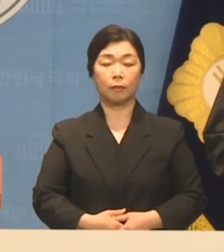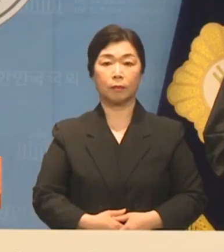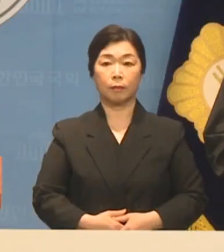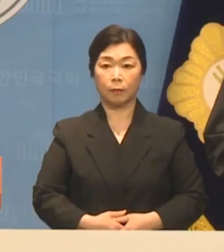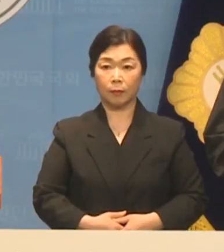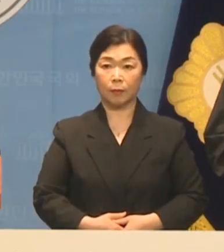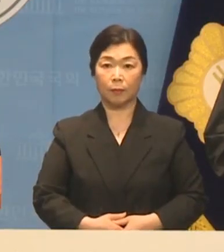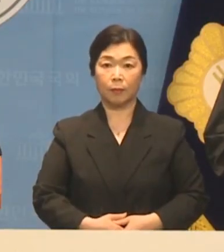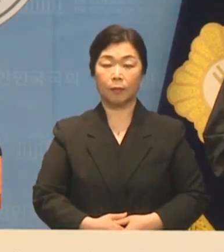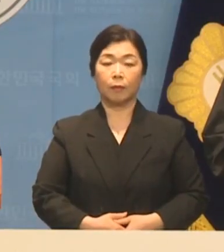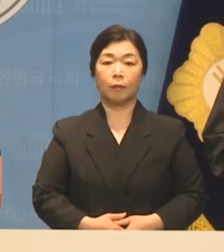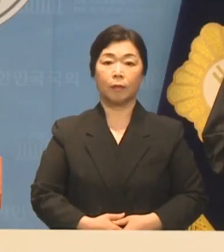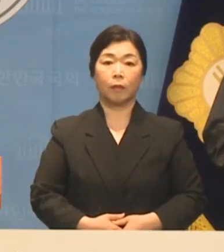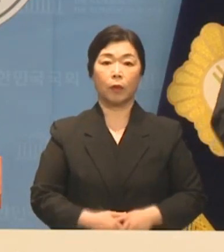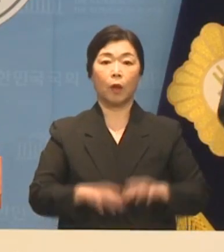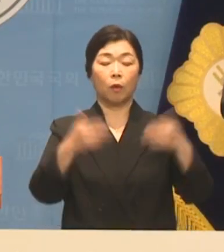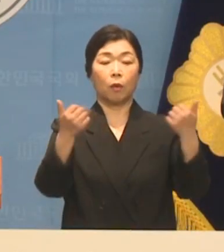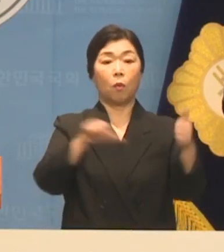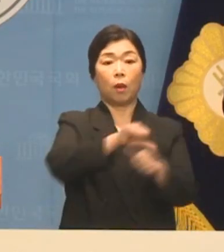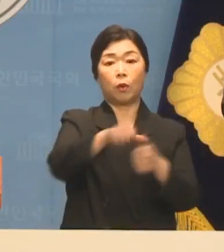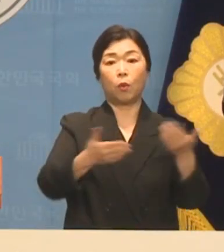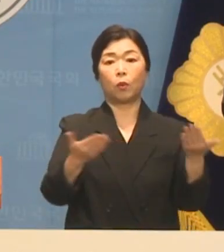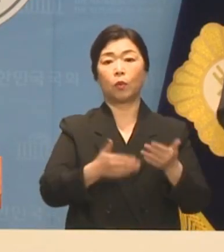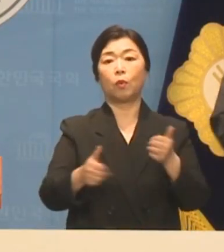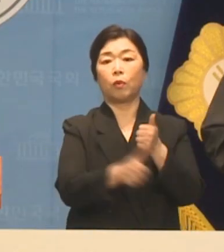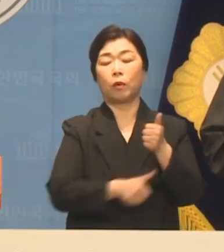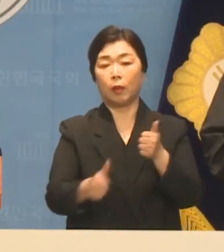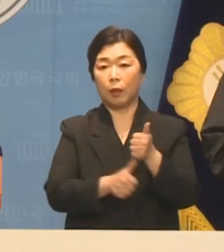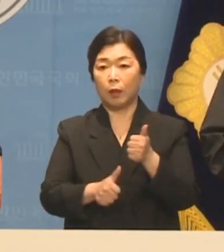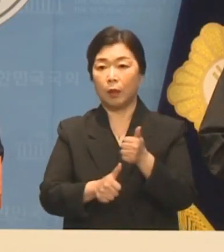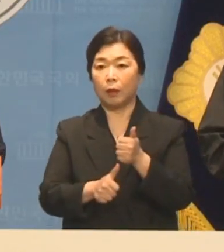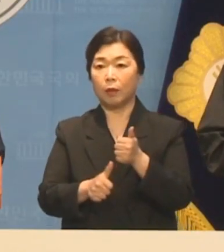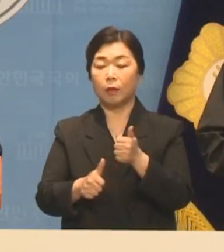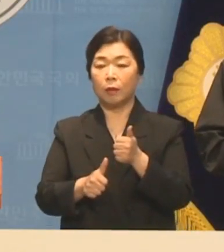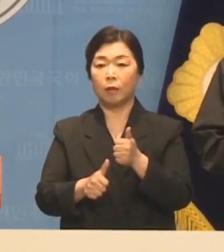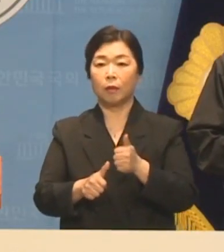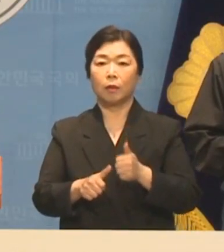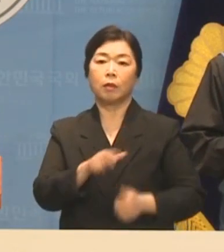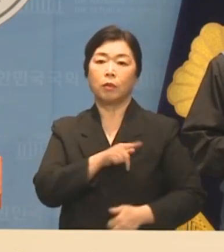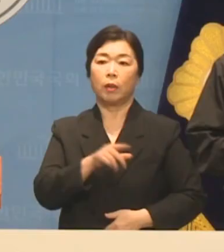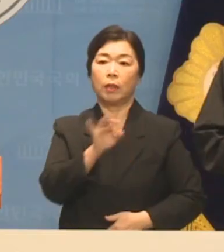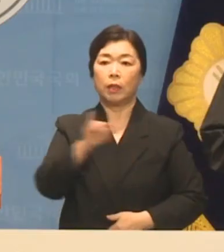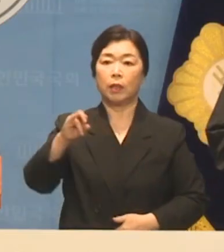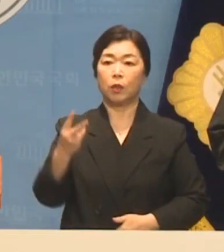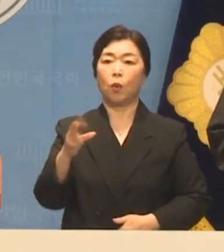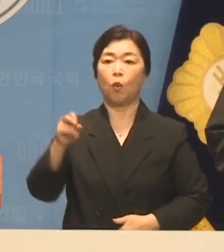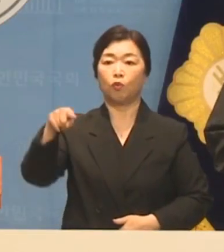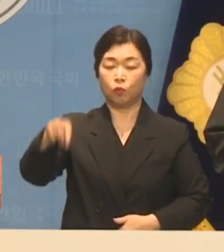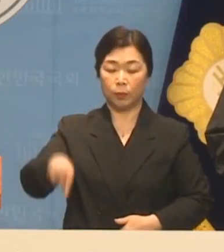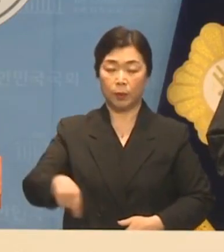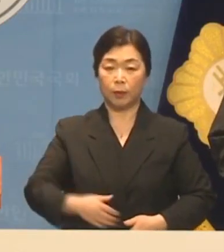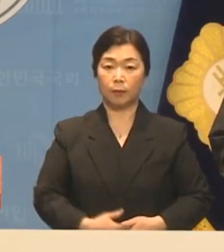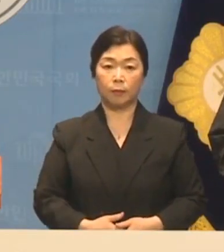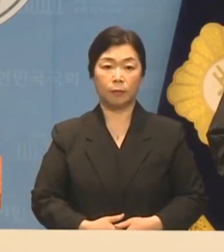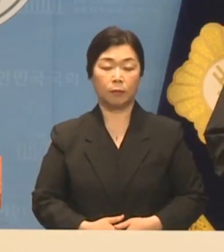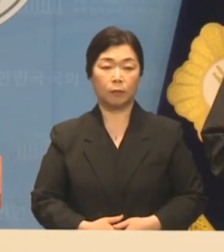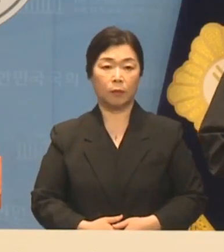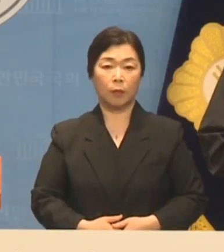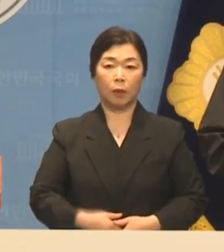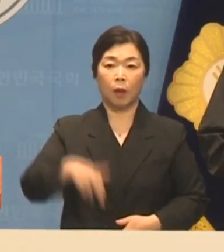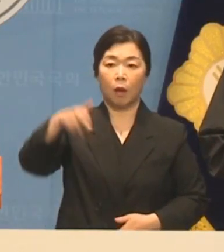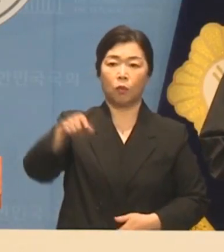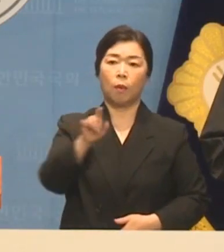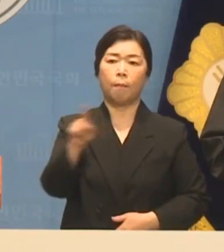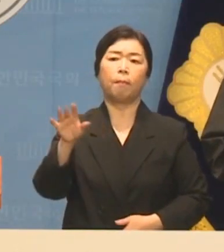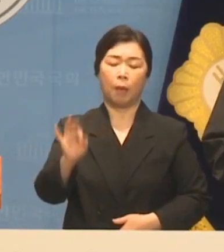예, 국회 환경노동위원회 더불어민주당 인천 서구울 국회의원 이용우입니다. 쿠팡의 반노동적 행위